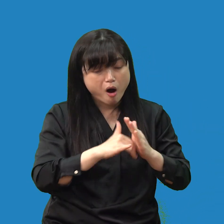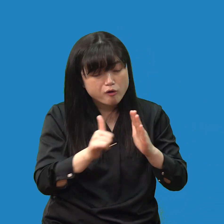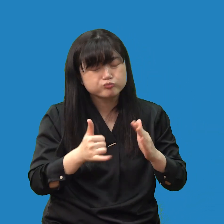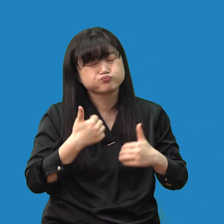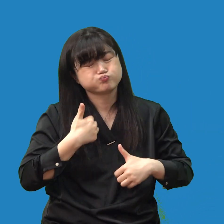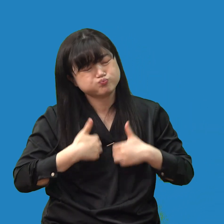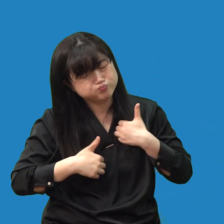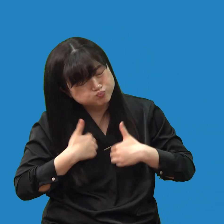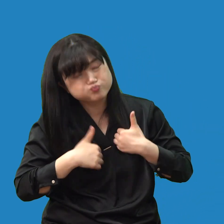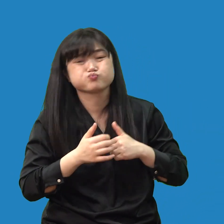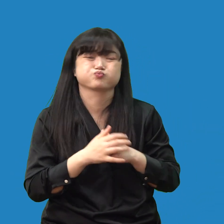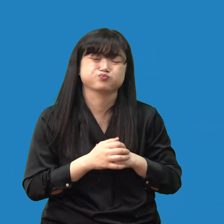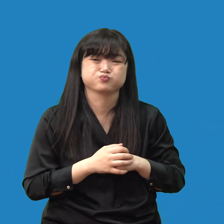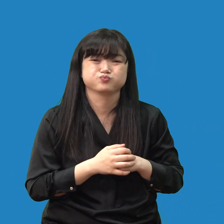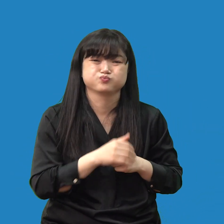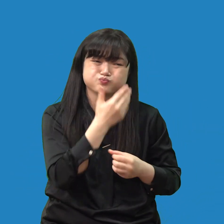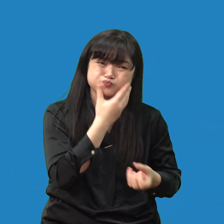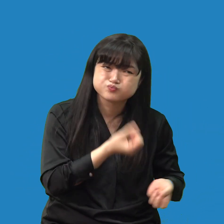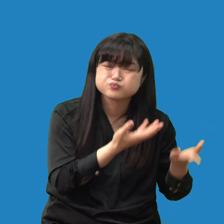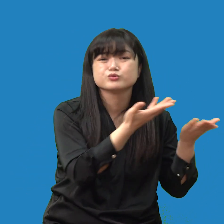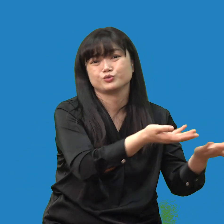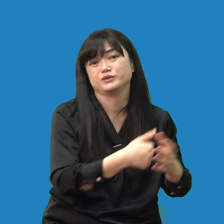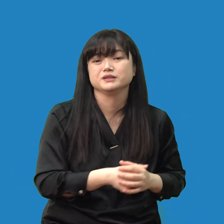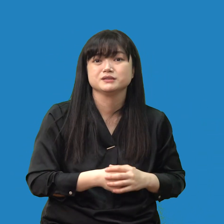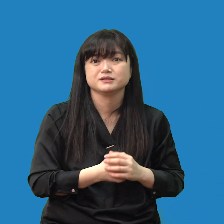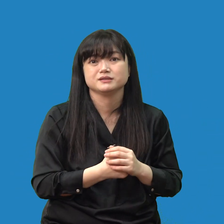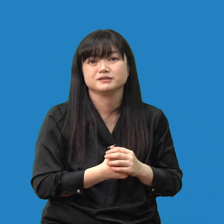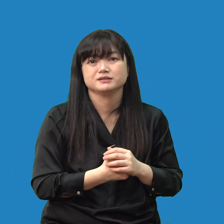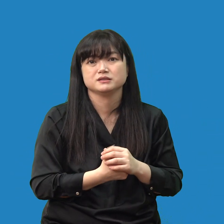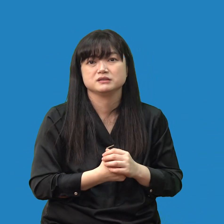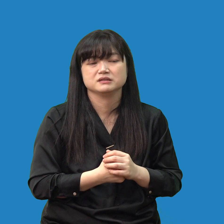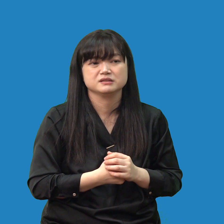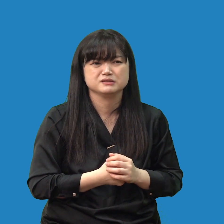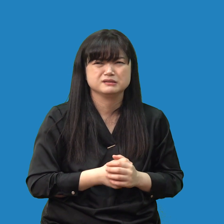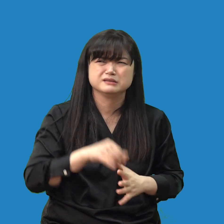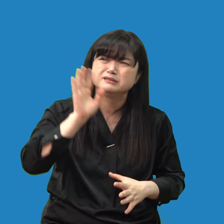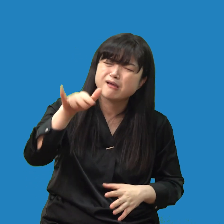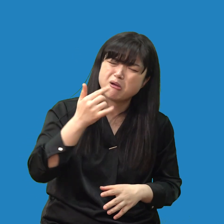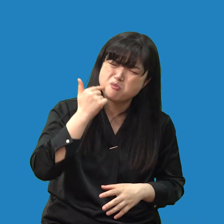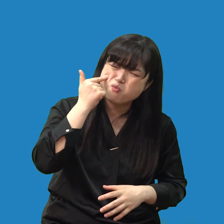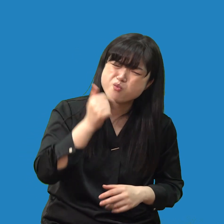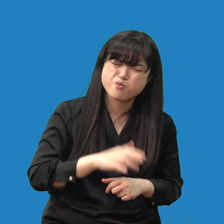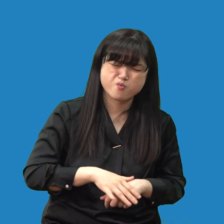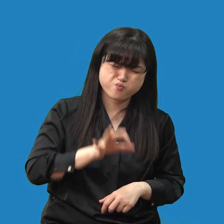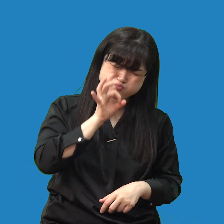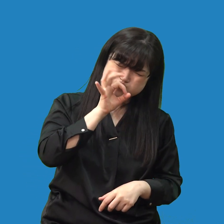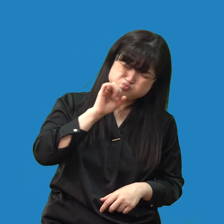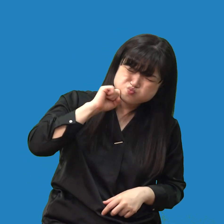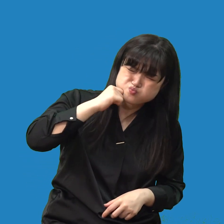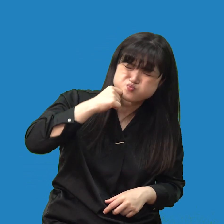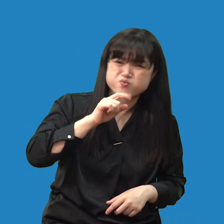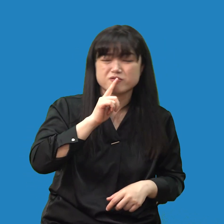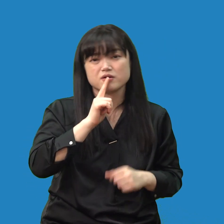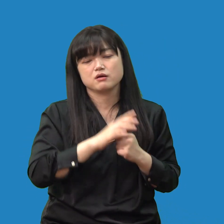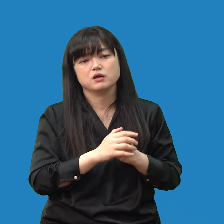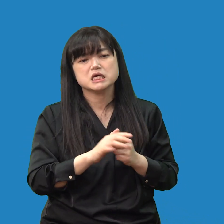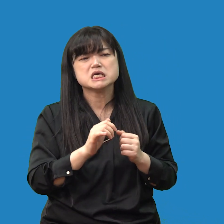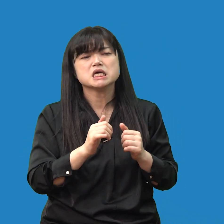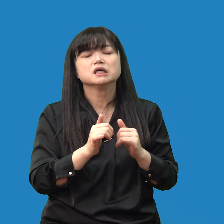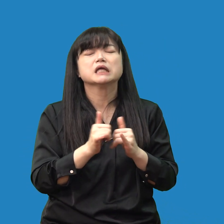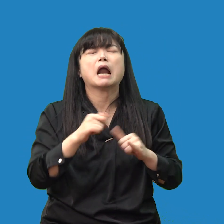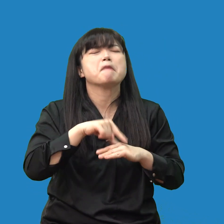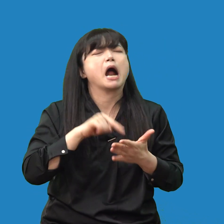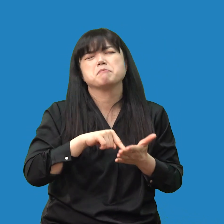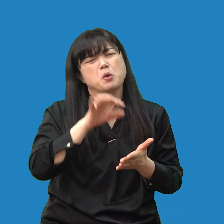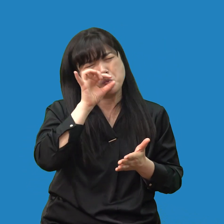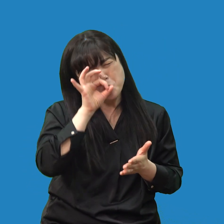가족이니까 한 형제니까 기쁘게 여길 수 있어야 됩니다. 아니 목사님, 인간적으로 어떻게 그게 가능합니까? 인간적으로는